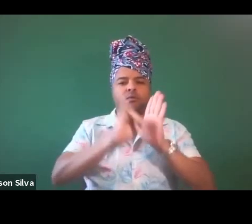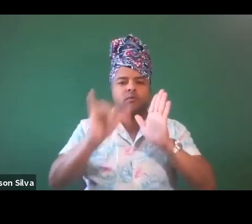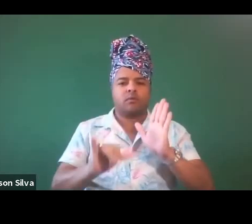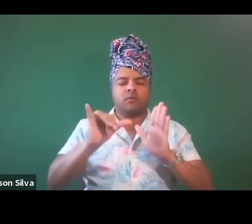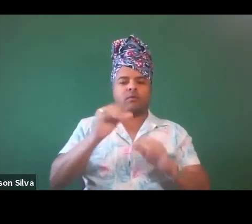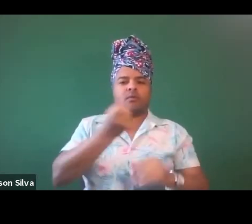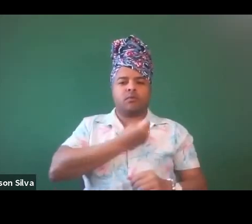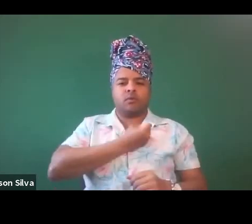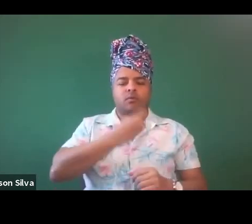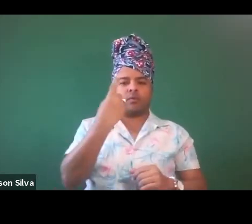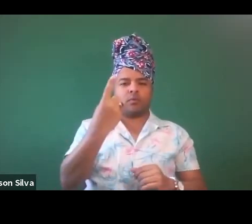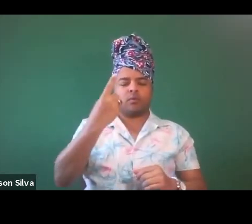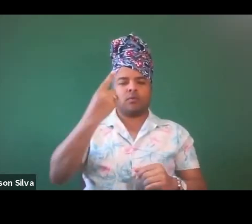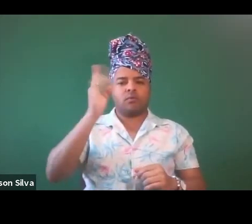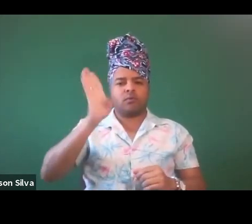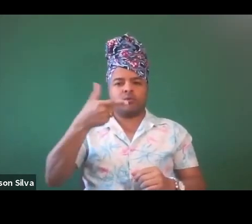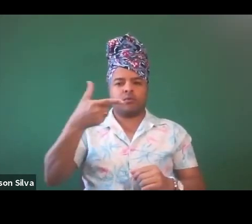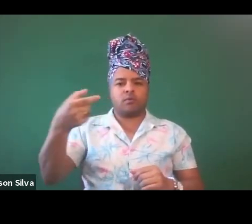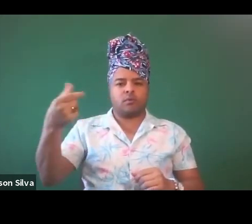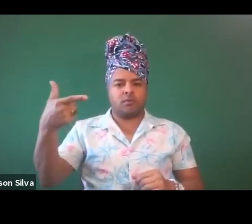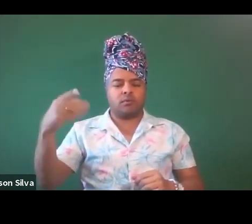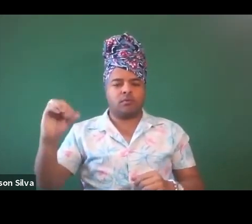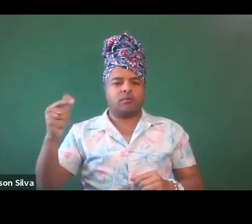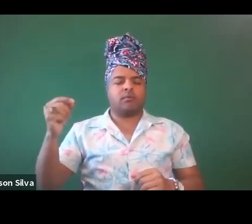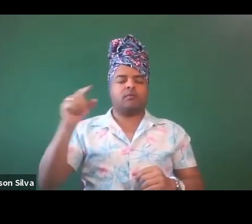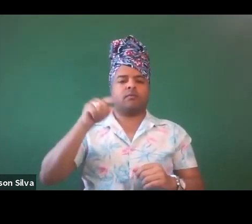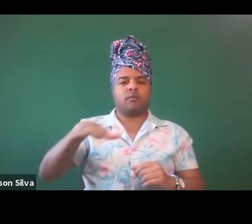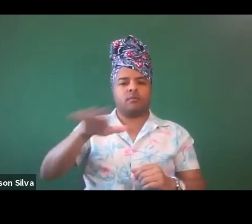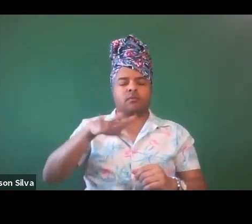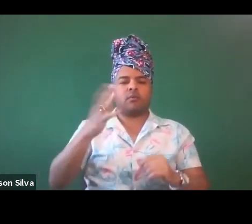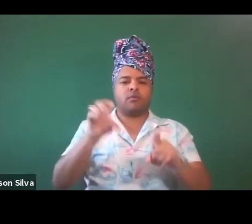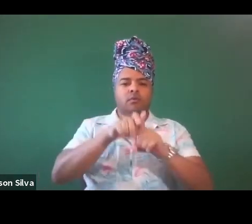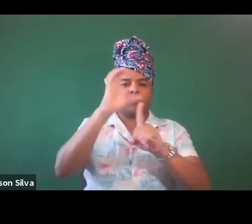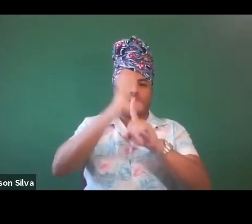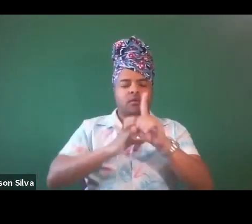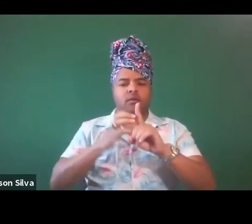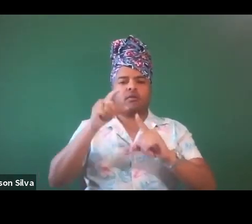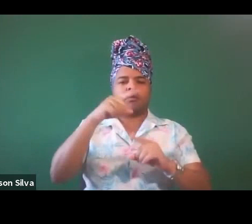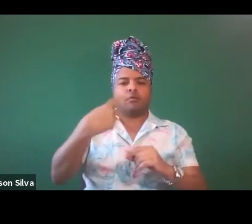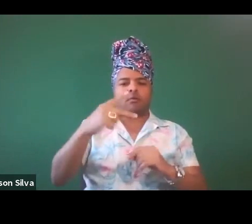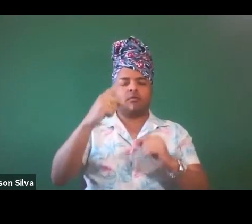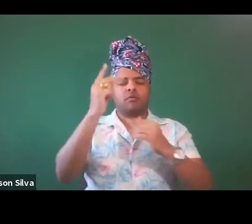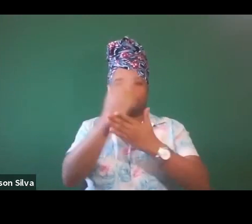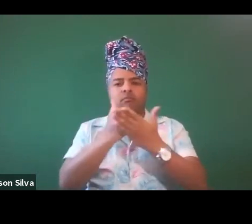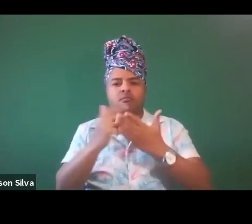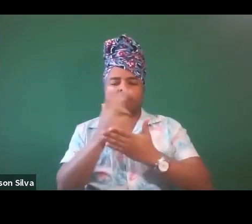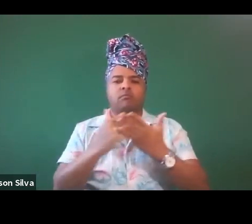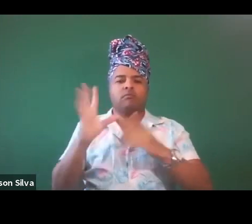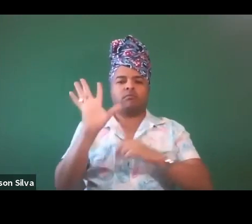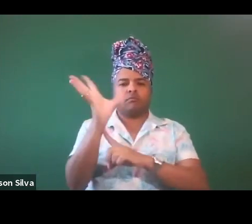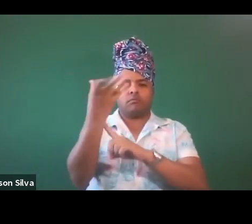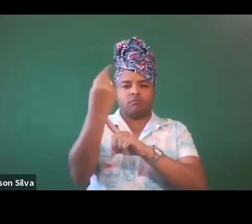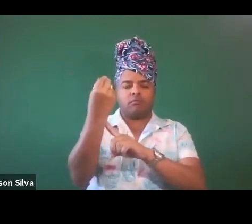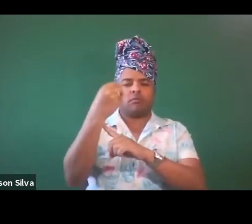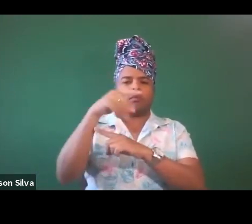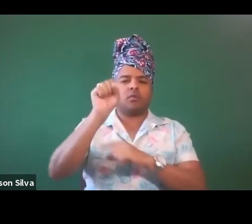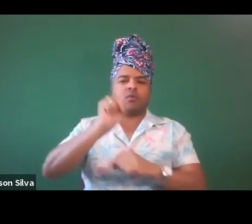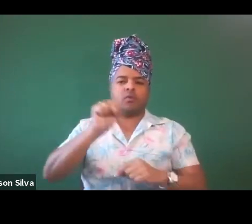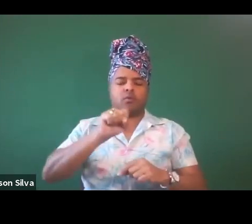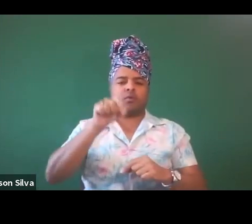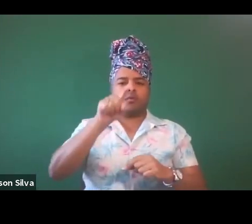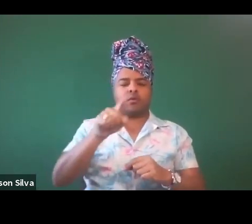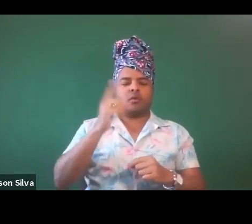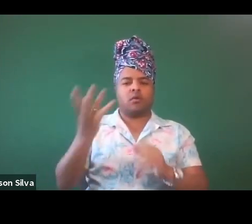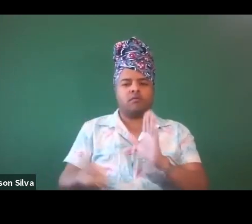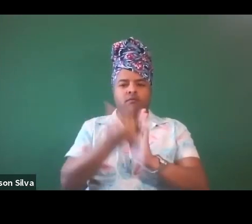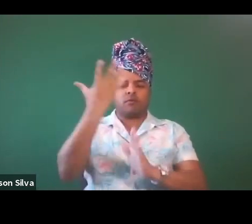número 1 de 2020, Calendário das Artes 2020, 8ª edição, da Fundação Cultural